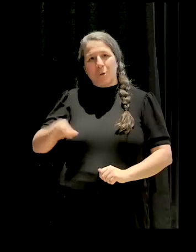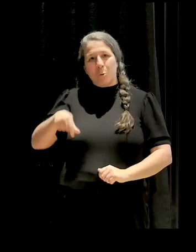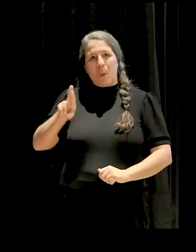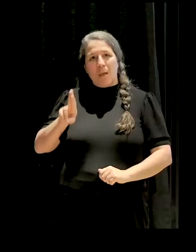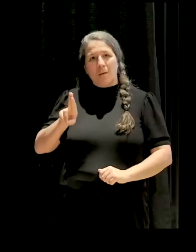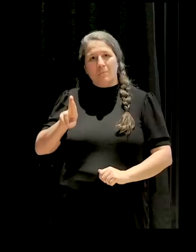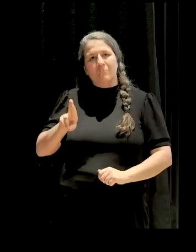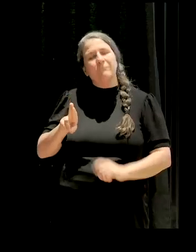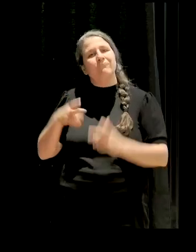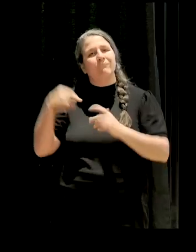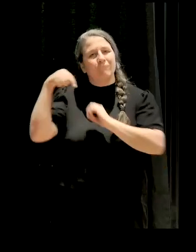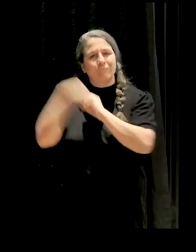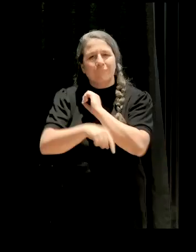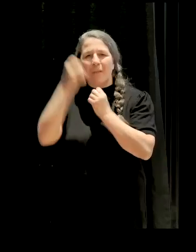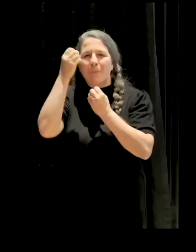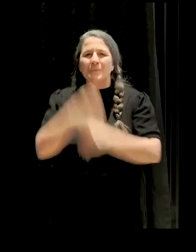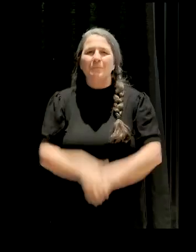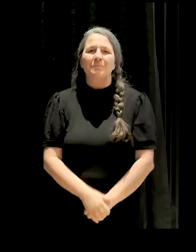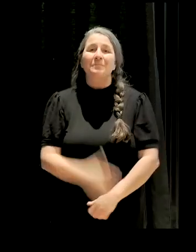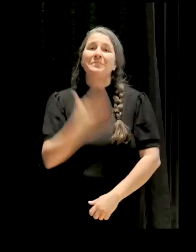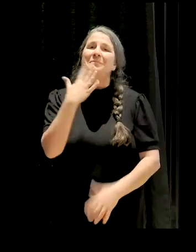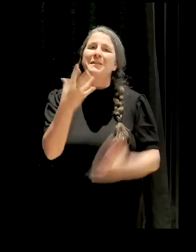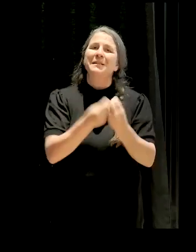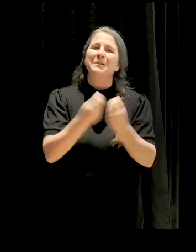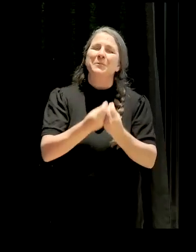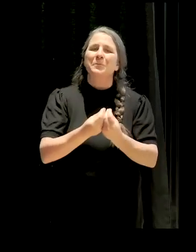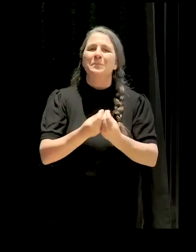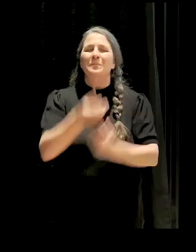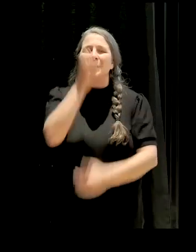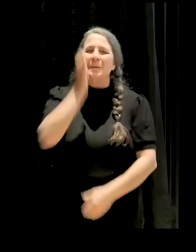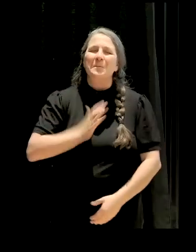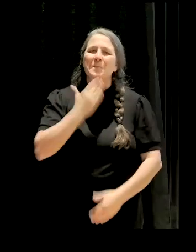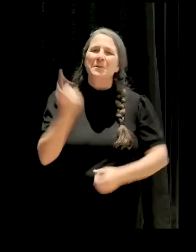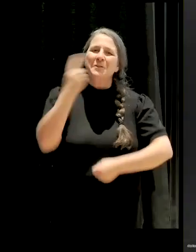pour avoir accès à toutes ces informations-là. Donc, merci beaucoup pour votre écoute et bonne journée.